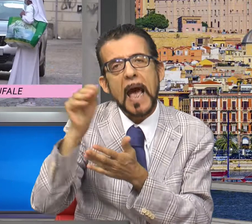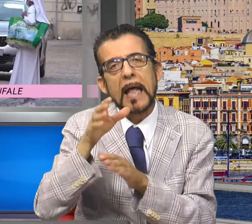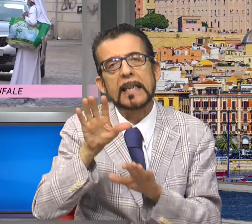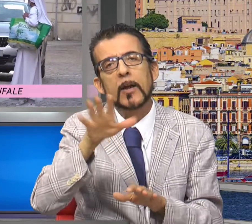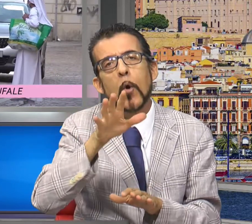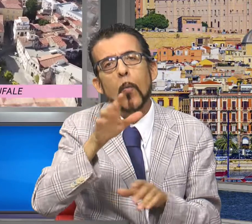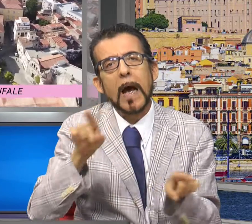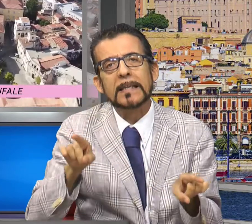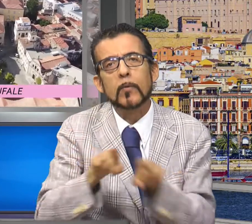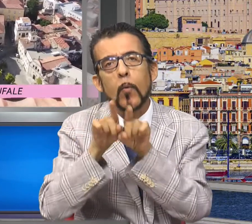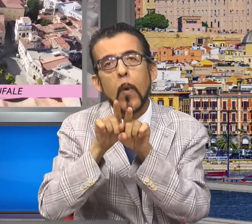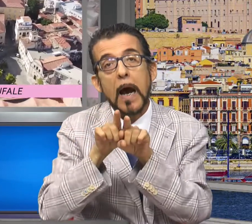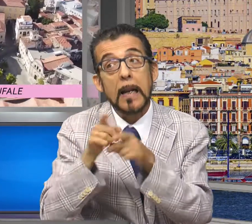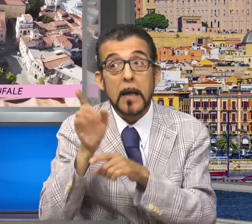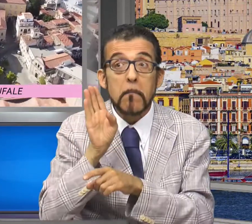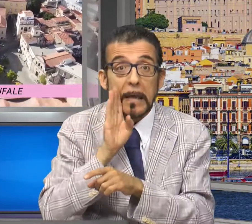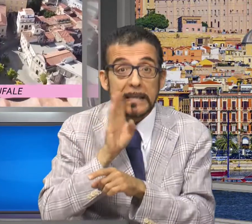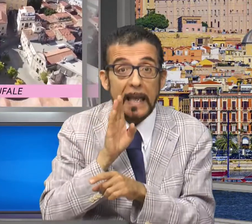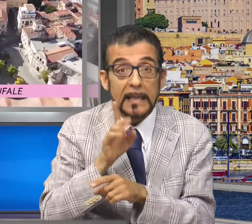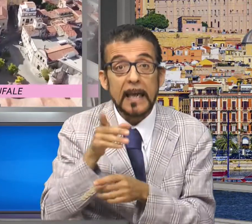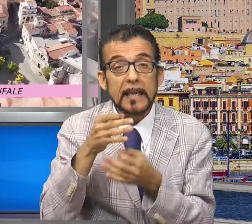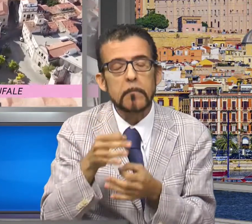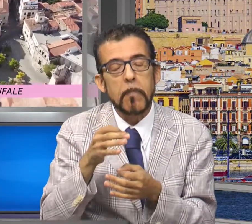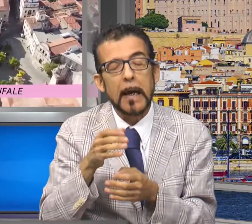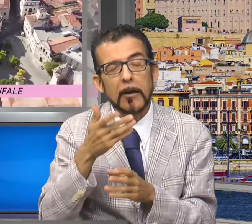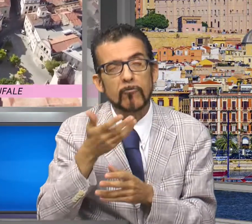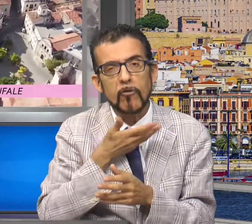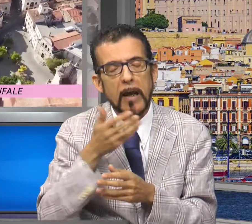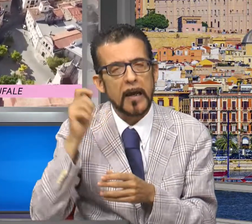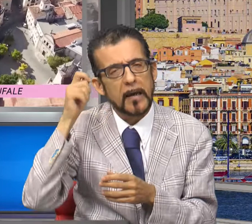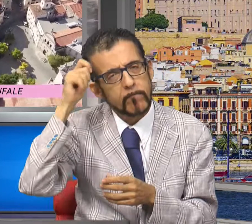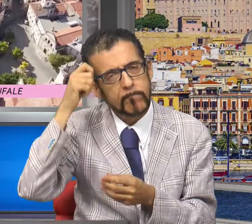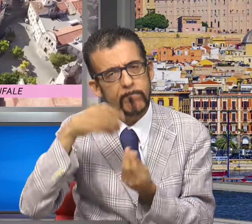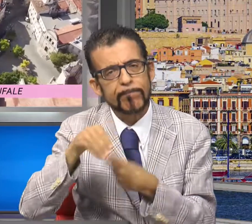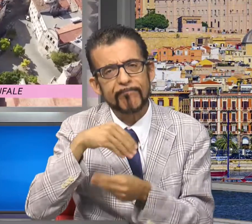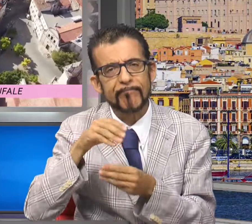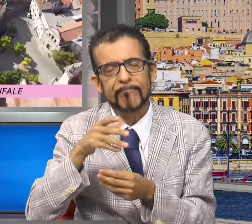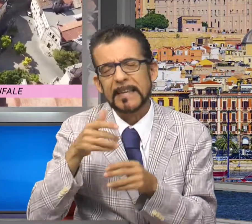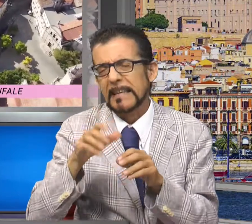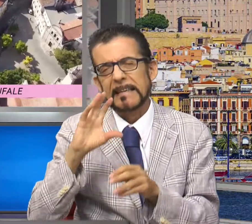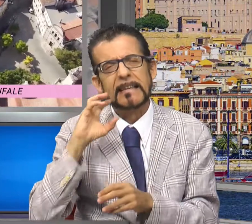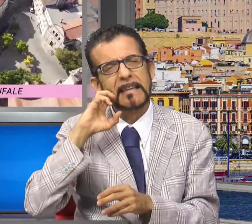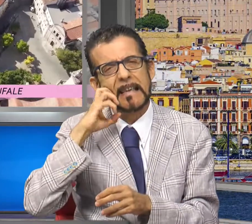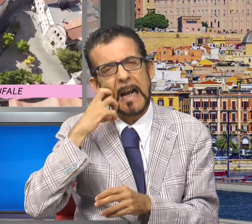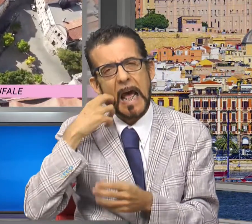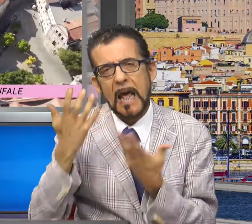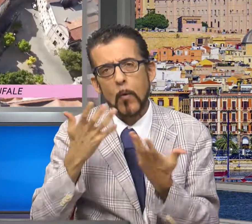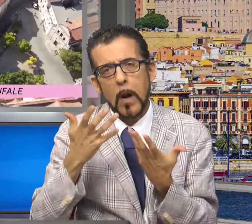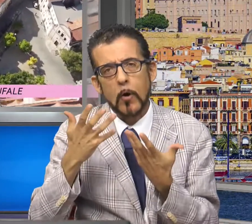state attenti bene troverete l'intruso o qualche link che vi rimanda su un altro sito. Insomma, i modi sono tanti, ma